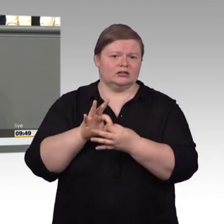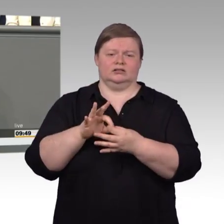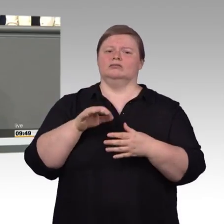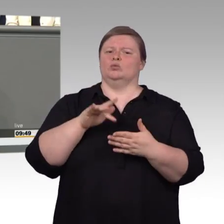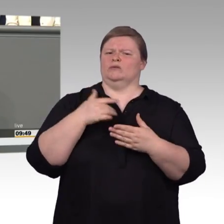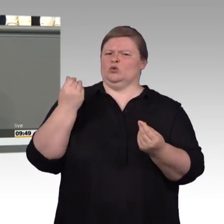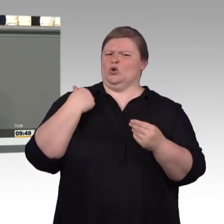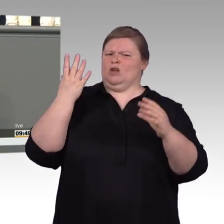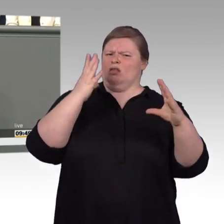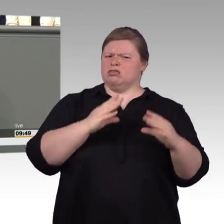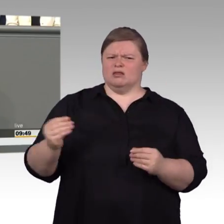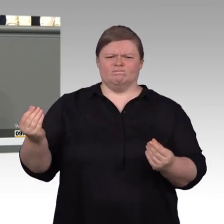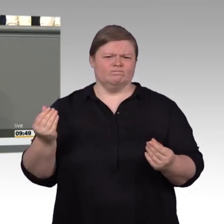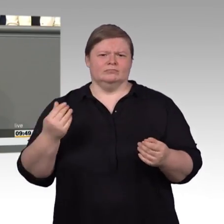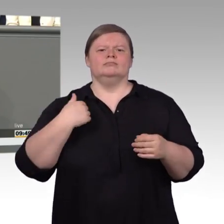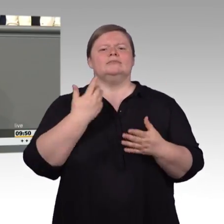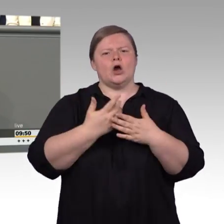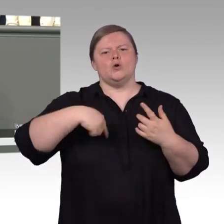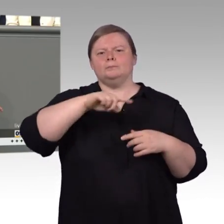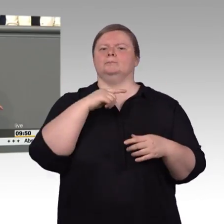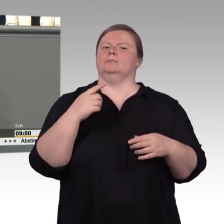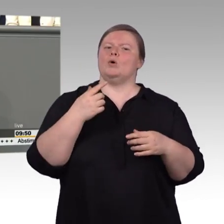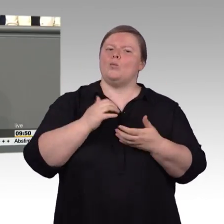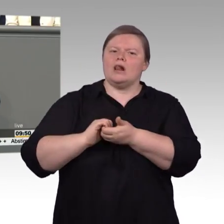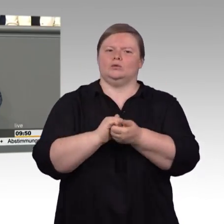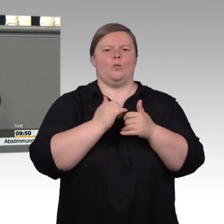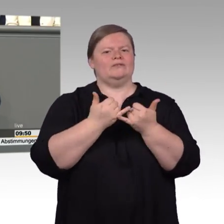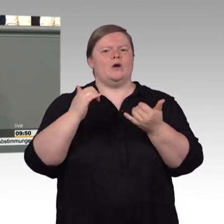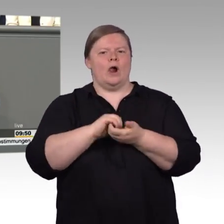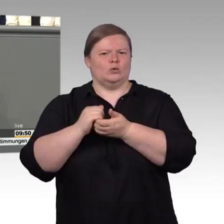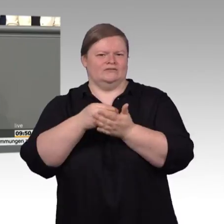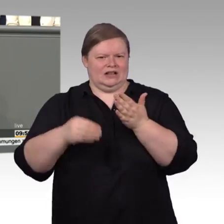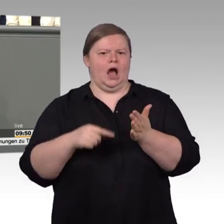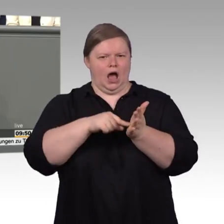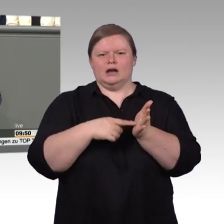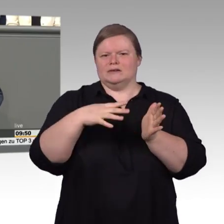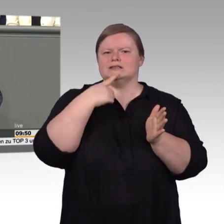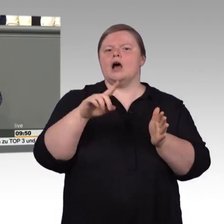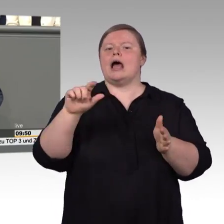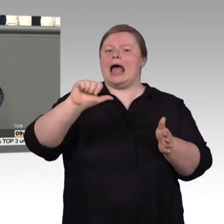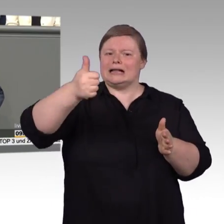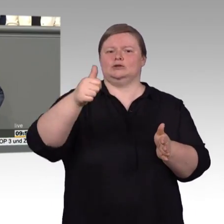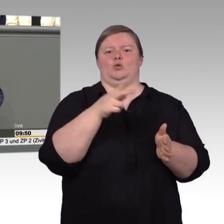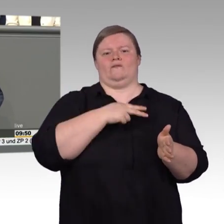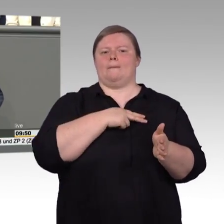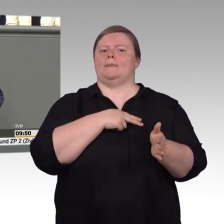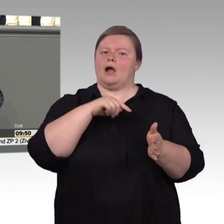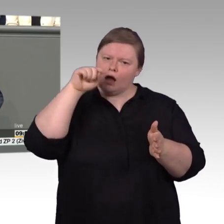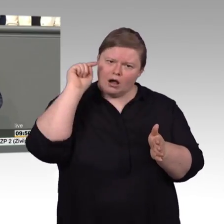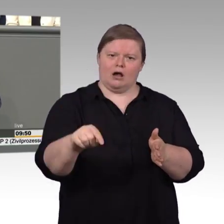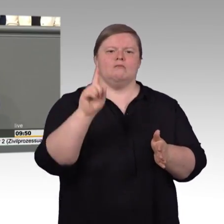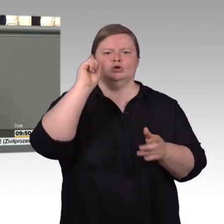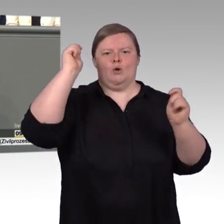die Verpflichtung gegenüber den Verbrauchern und Verbrauchern und auch gegenüber den Verbänden. Ich will das mal sagen, der VZBV hat dieses Gesetz